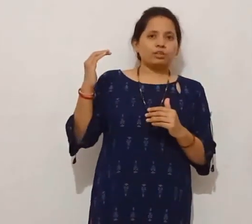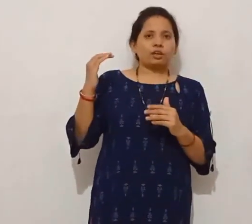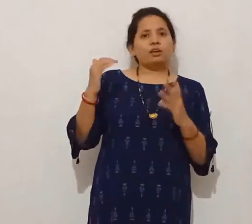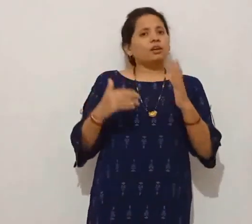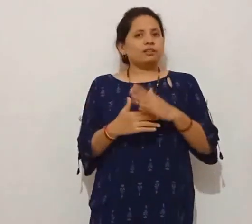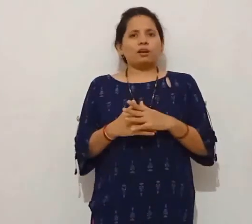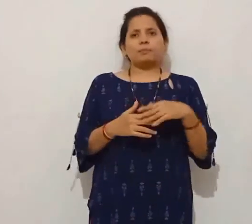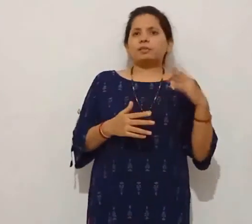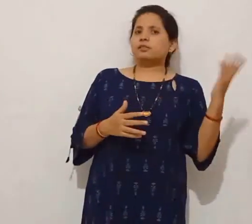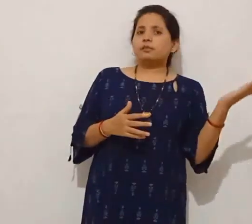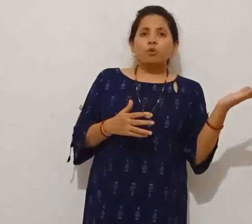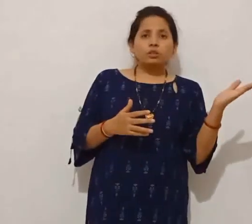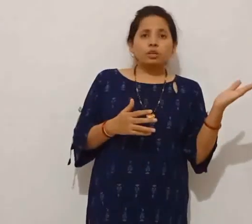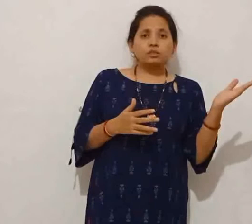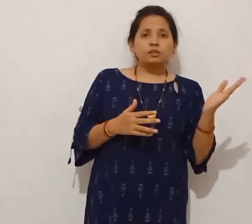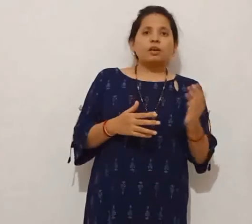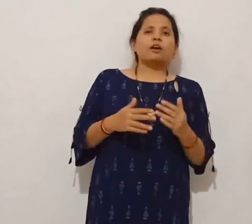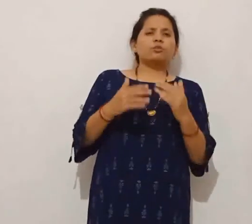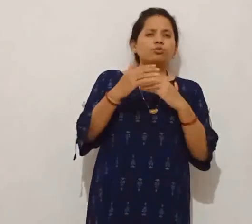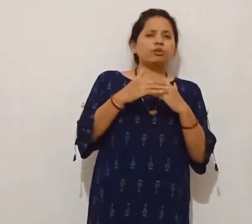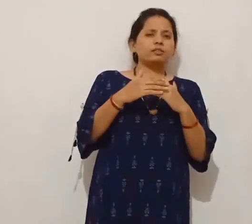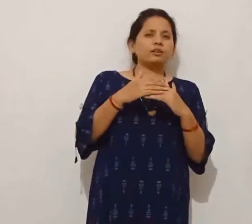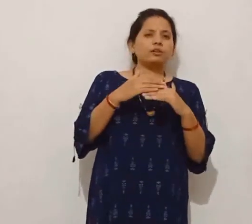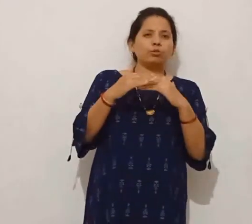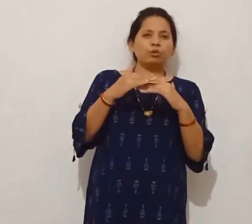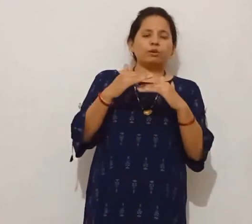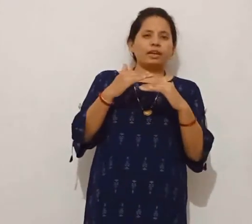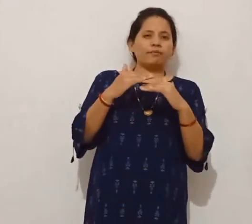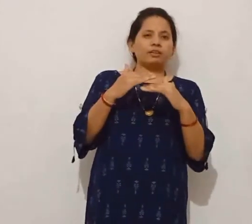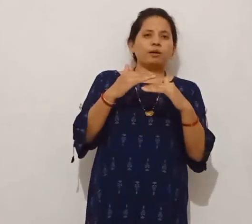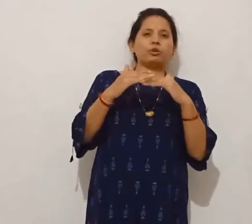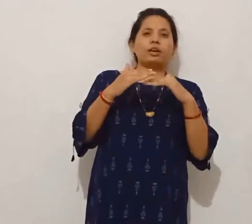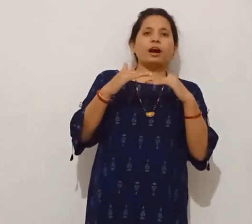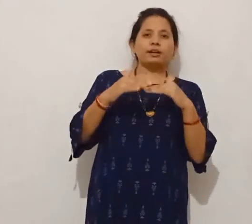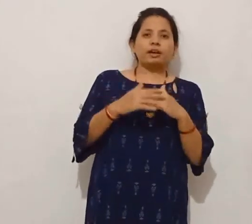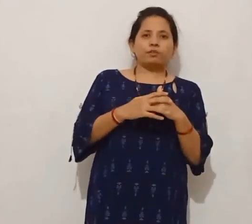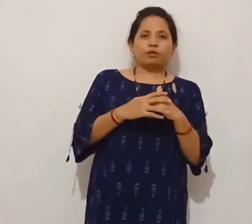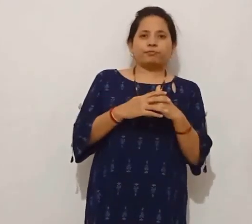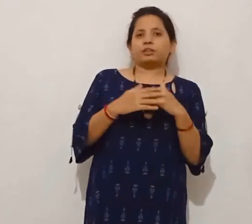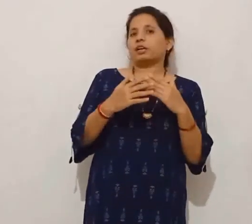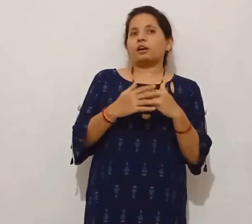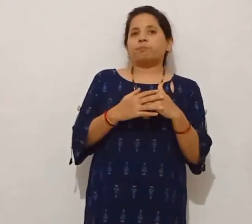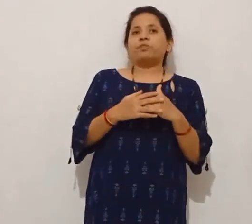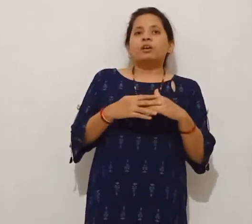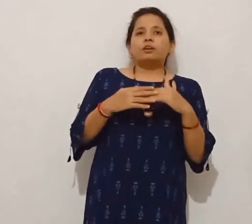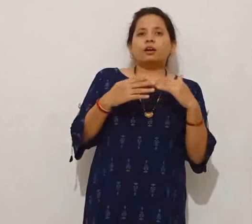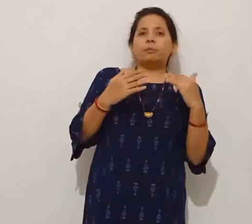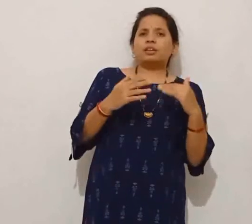hai, they are purchasing more things. थोड़ा सा लो लेवल या बोलेंगे अंडर लेवल ऑफ इनकम या मिडिल